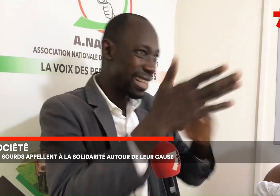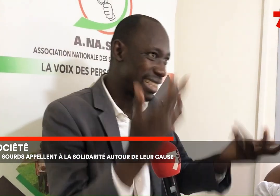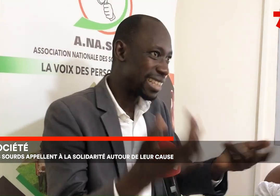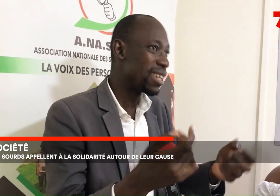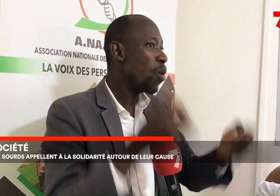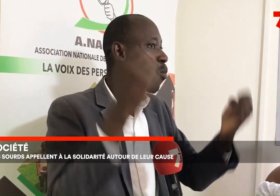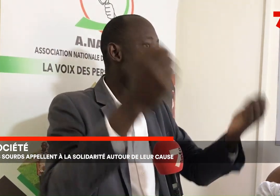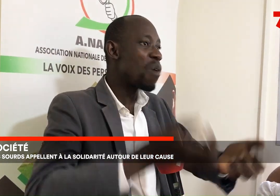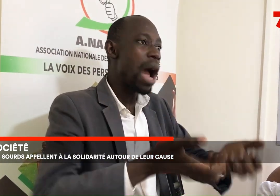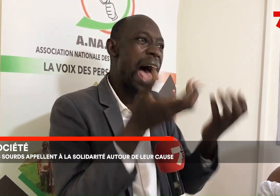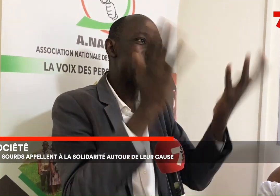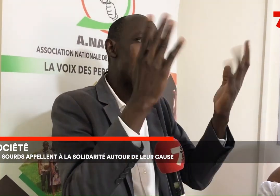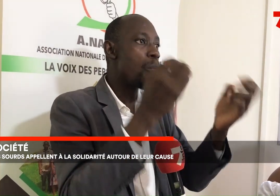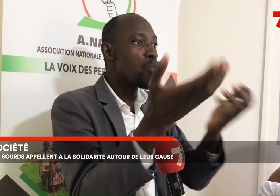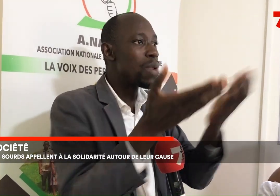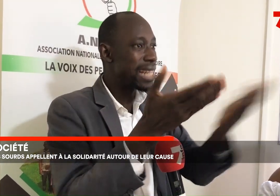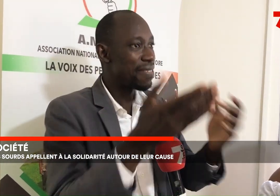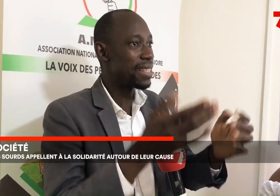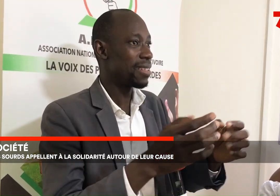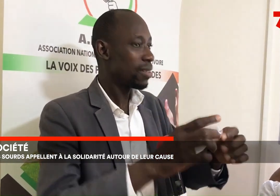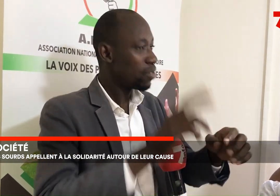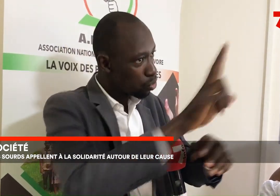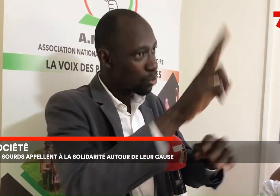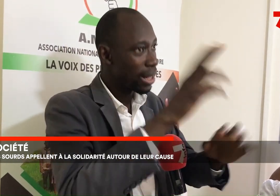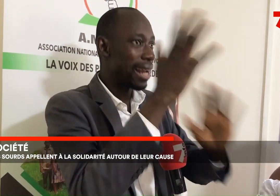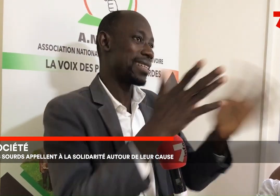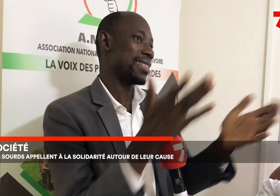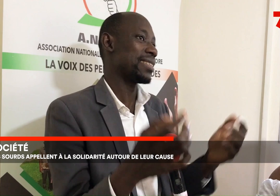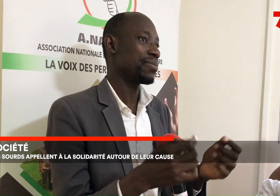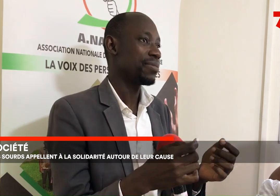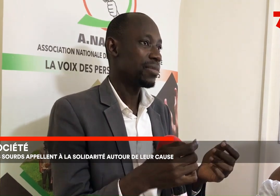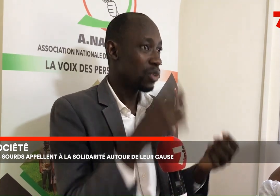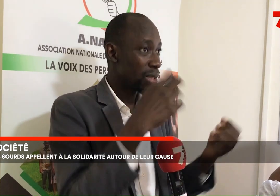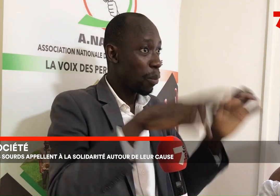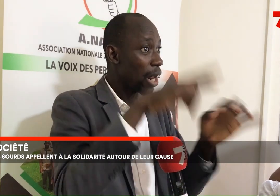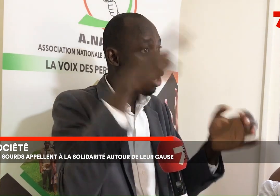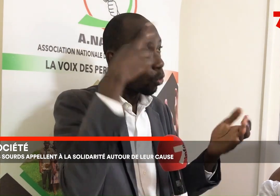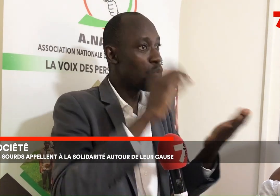'interprète de la langue des signes. Pour avoir assez à beaucoup de services qui utilisent la langue des signes.